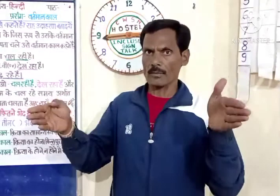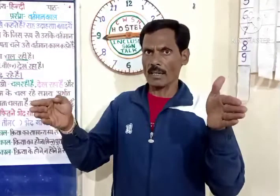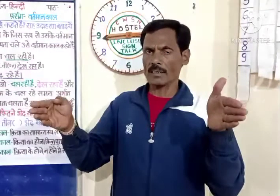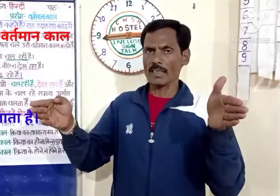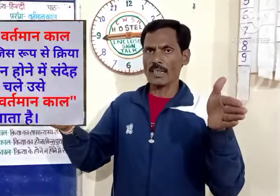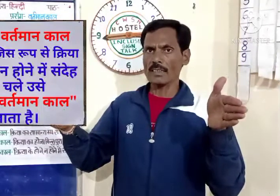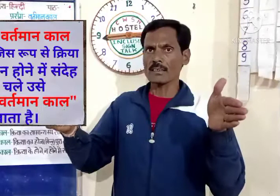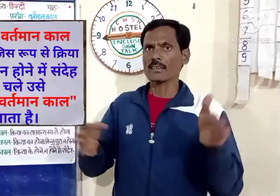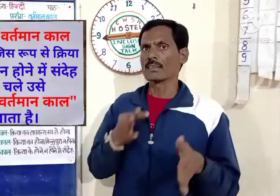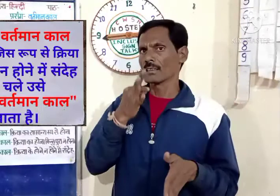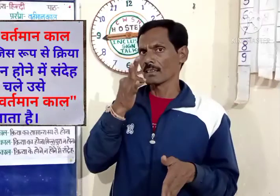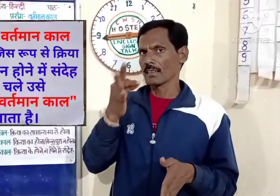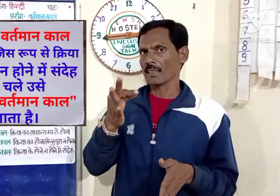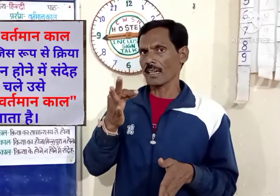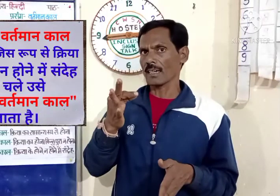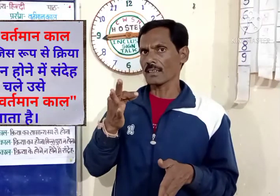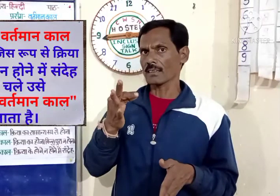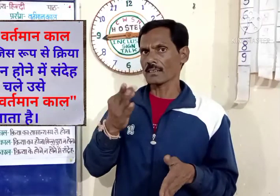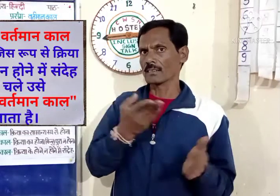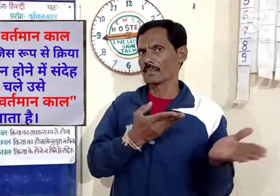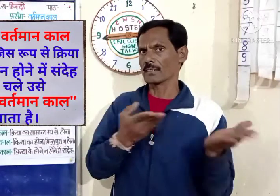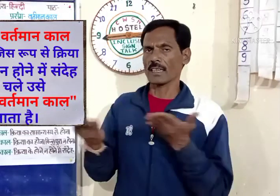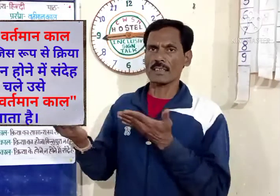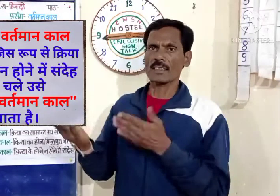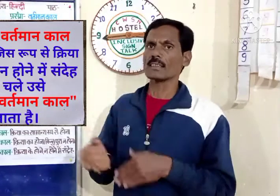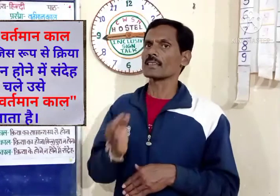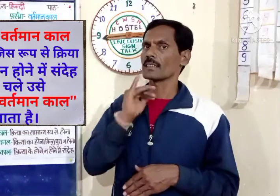वर्तमान काल कहा जाता है।